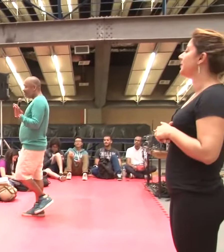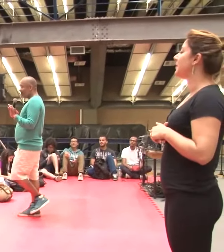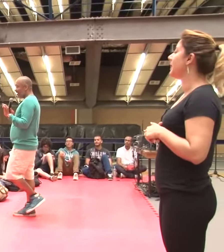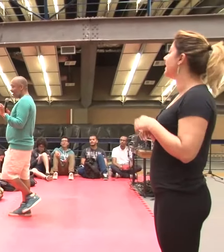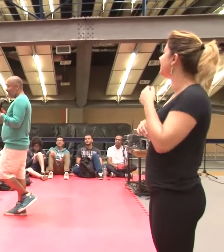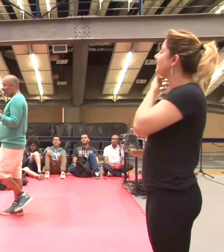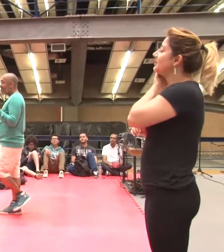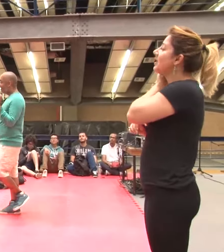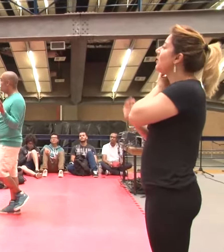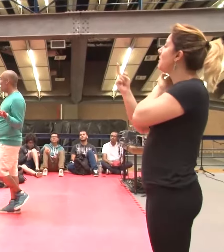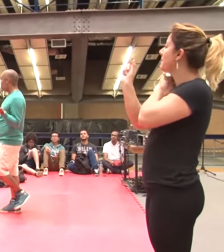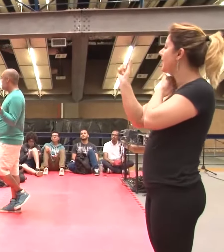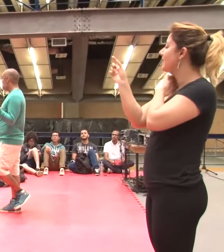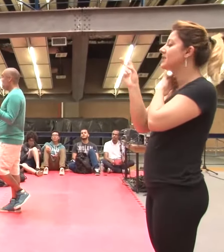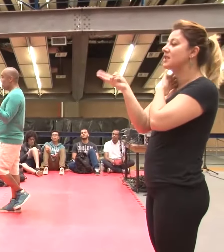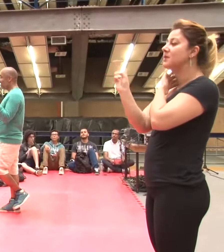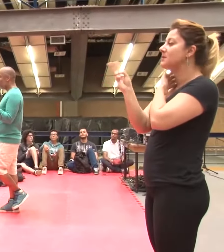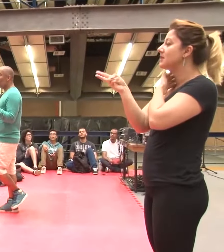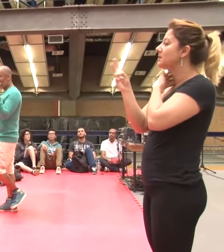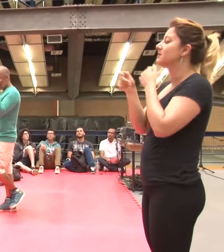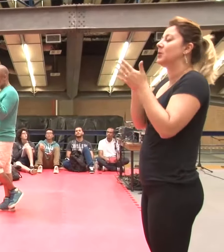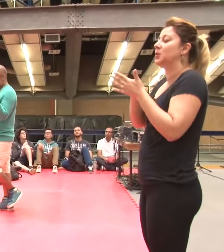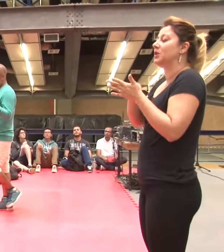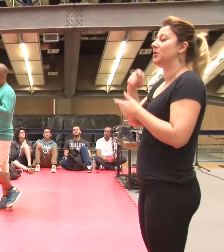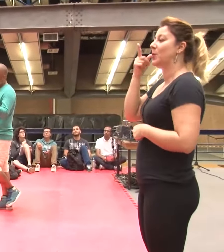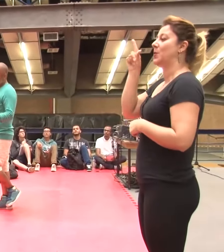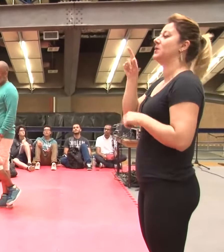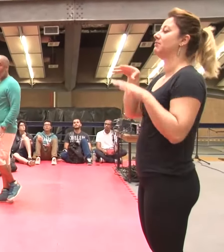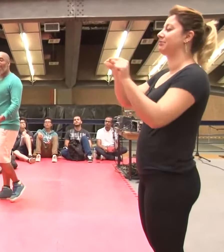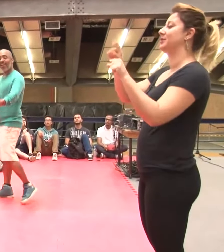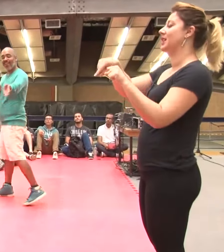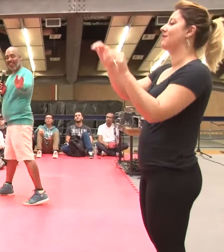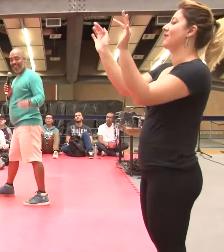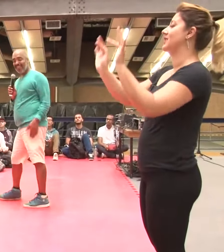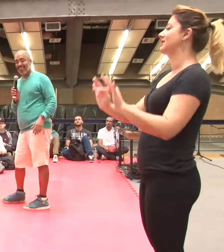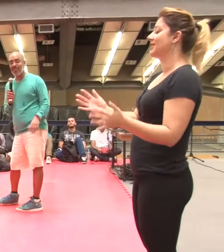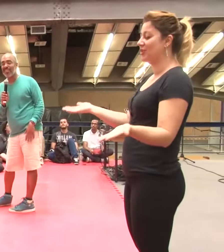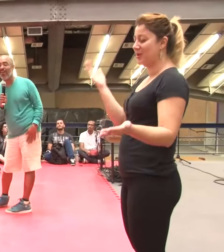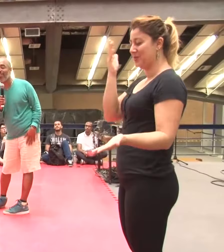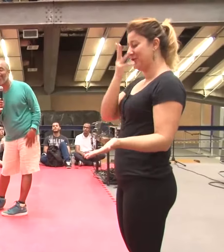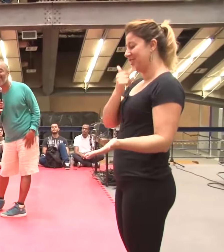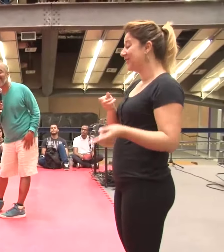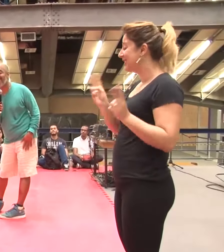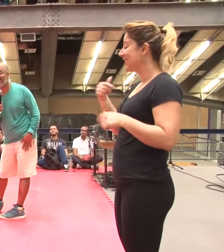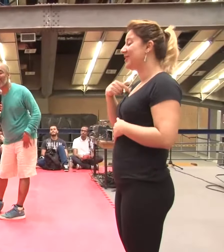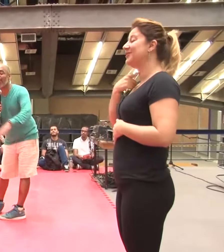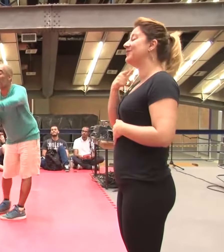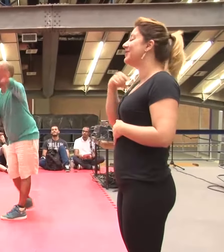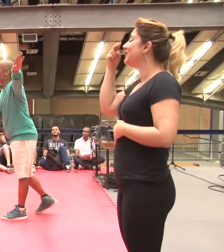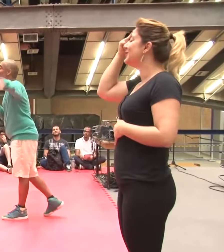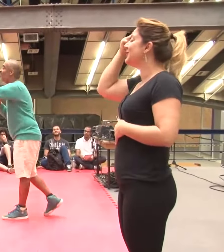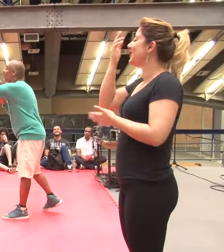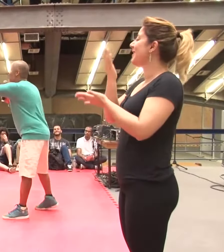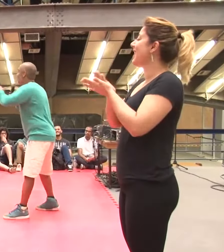perseguir a vida inteira, né? Felicidade. Eu acho que é isso que vale a pena. Olha que coisa linda, eu sempre fiz dar aula assim, com os meus